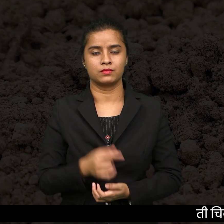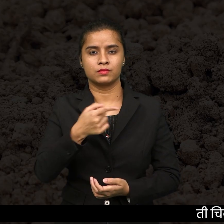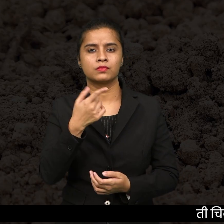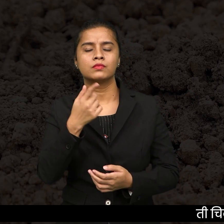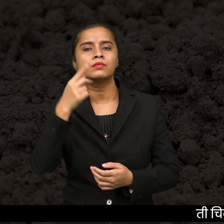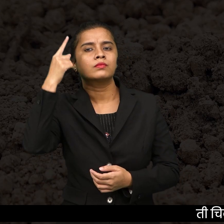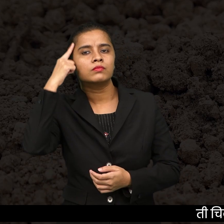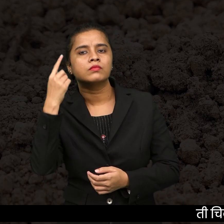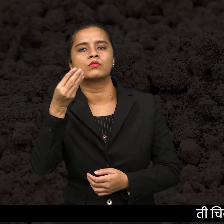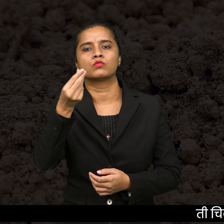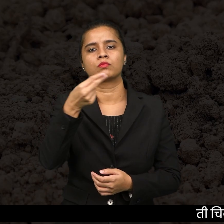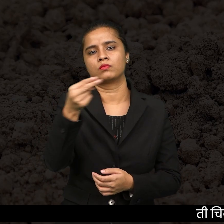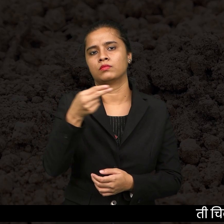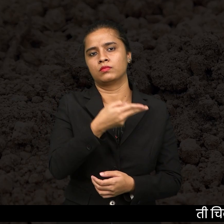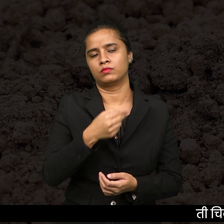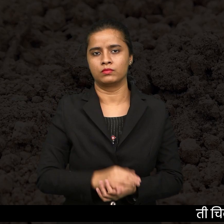ती चिकट असते,